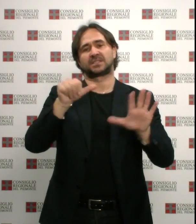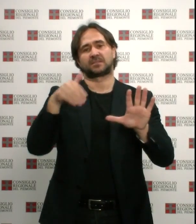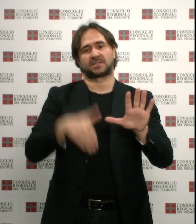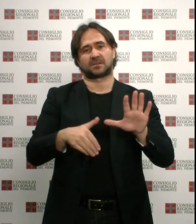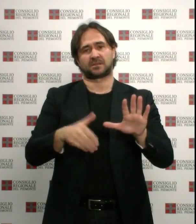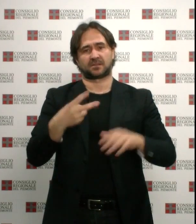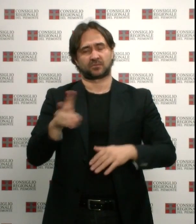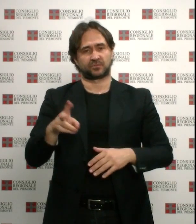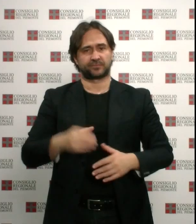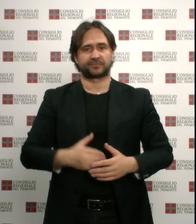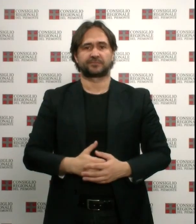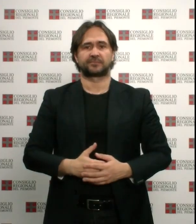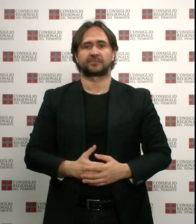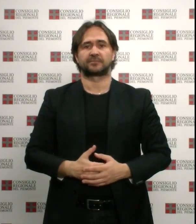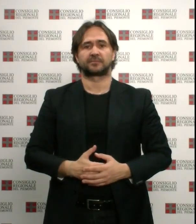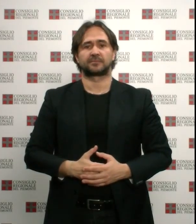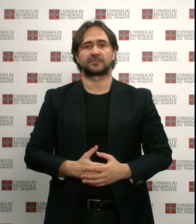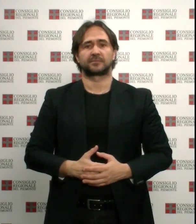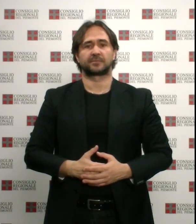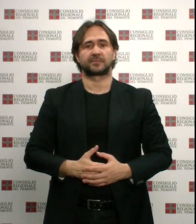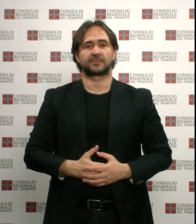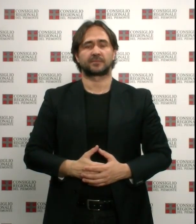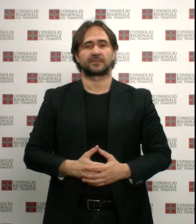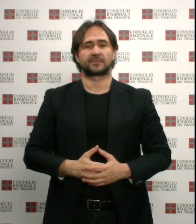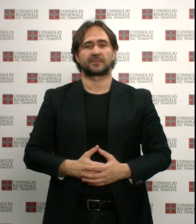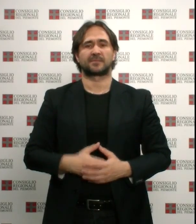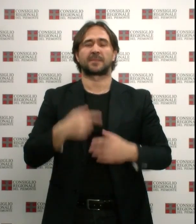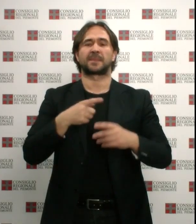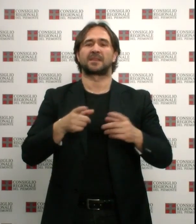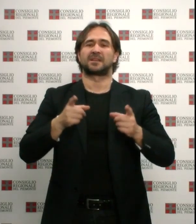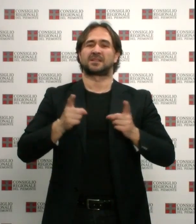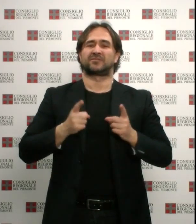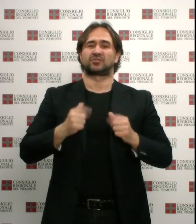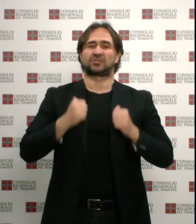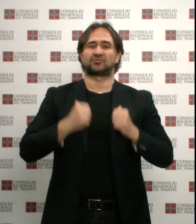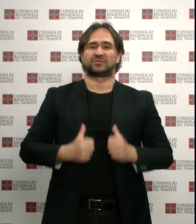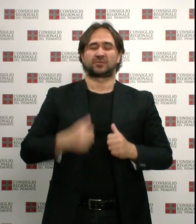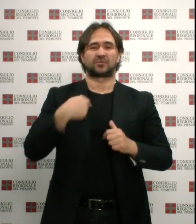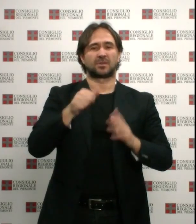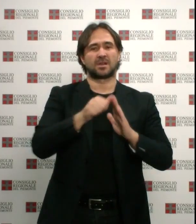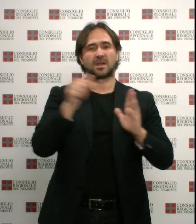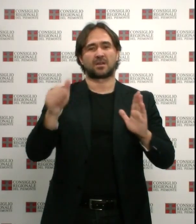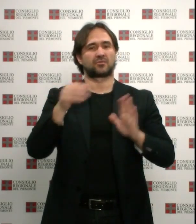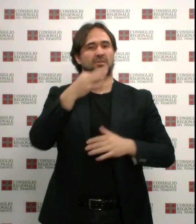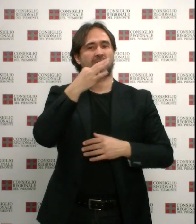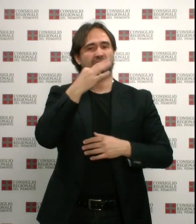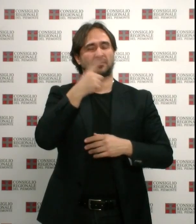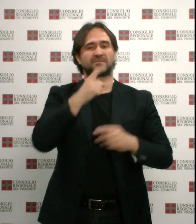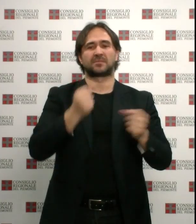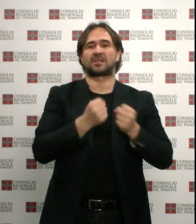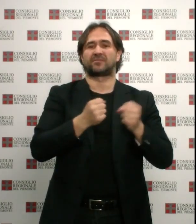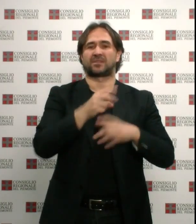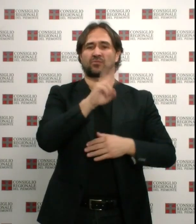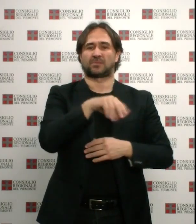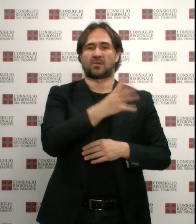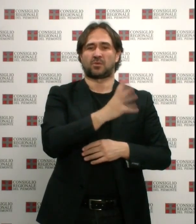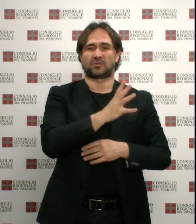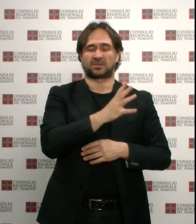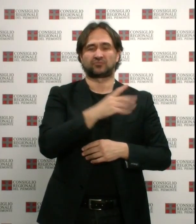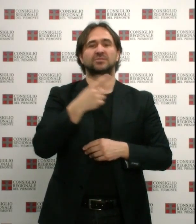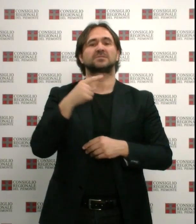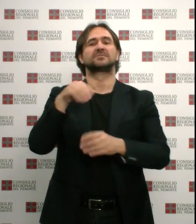periodo 2013-14 con uno stanziamento di 16 milioni di euro. La soglia minima del reddito ISEE fissata per avere accesso agli assegni è